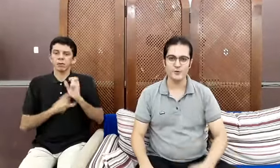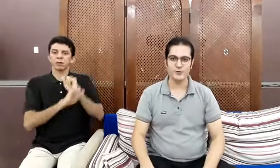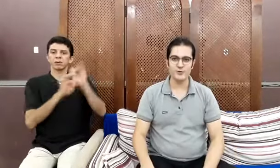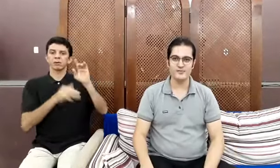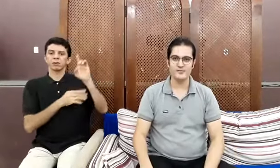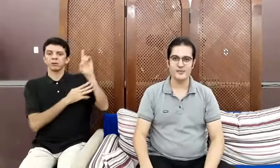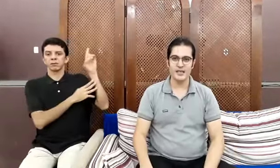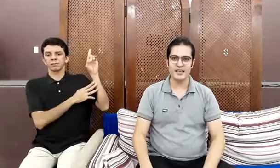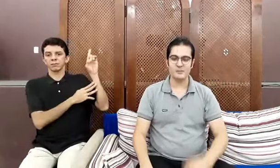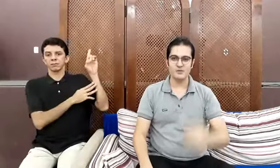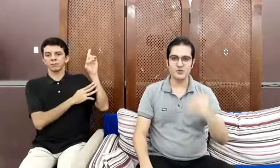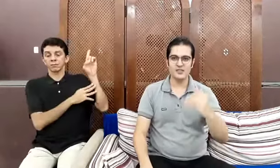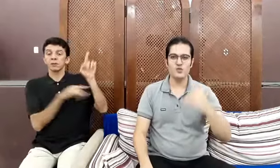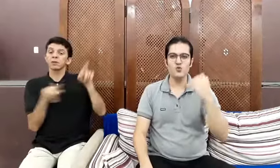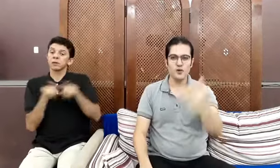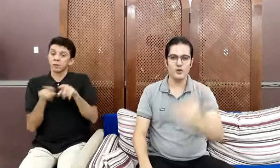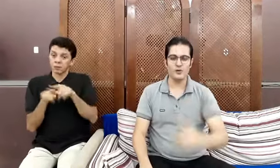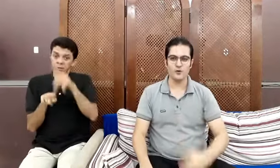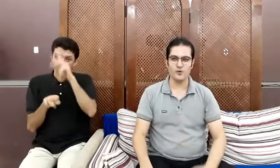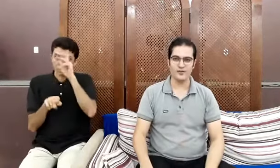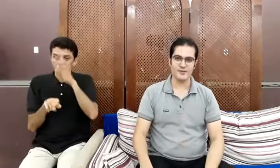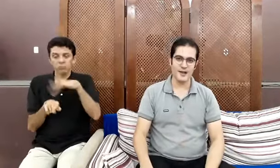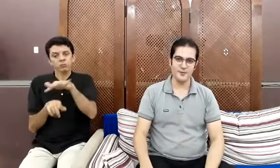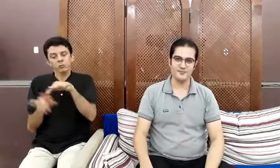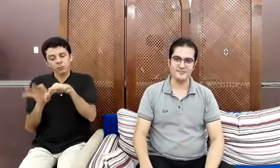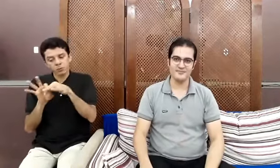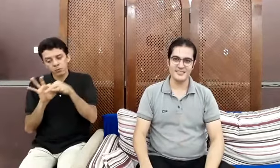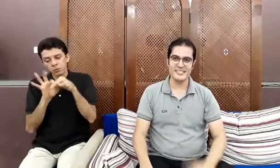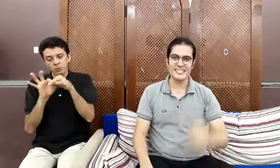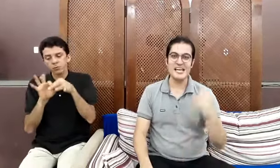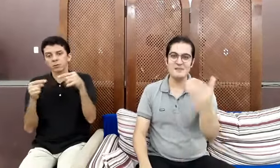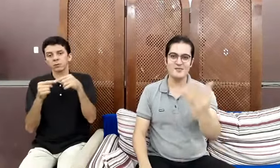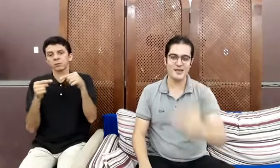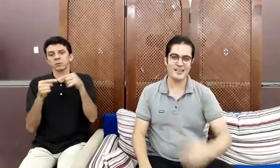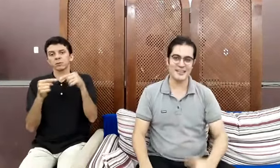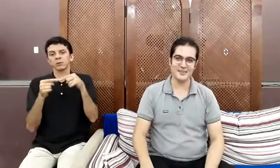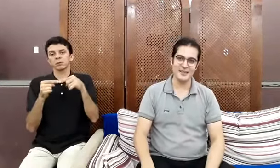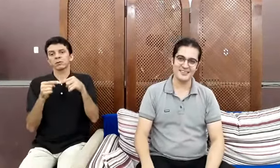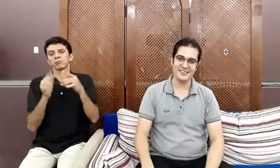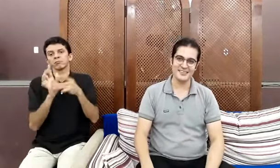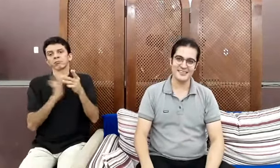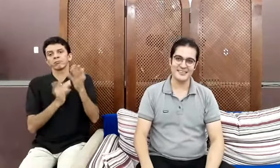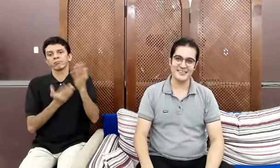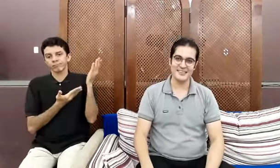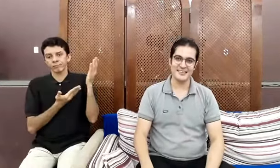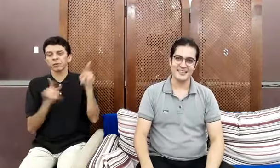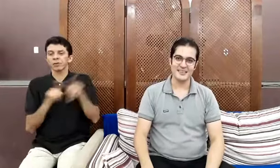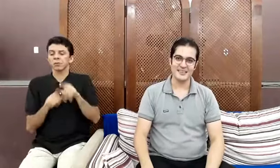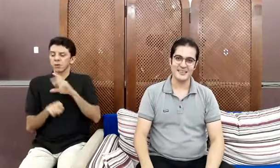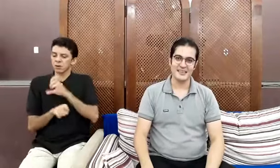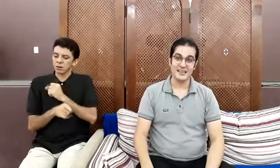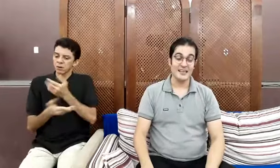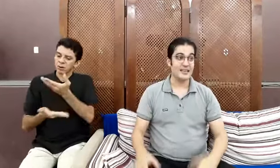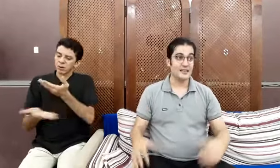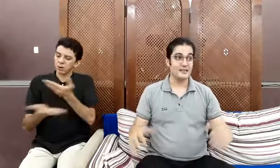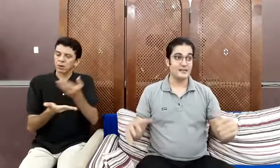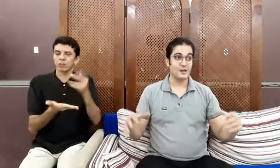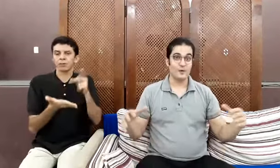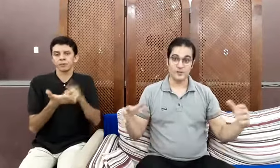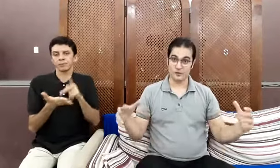Deus, que as pessoas se unam em torno do Evangelho, se amem verdadeiramente.